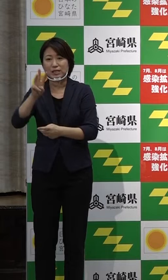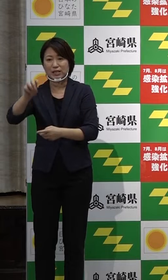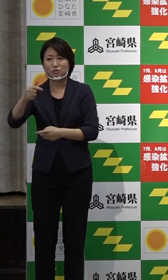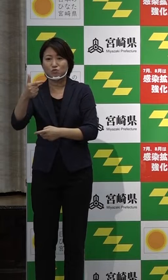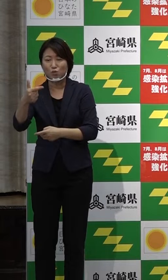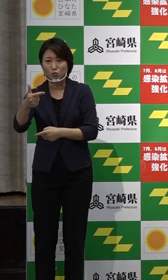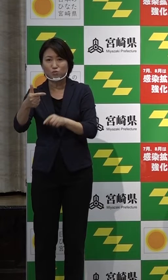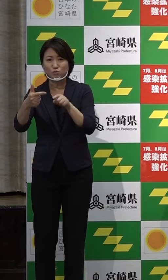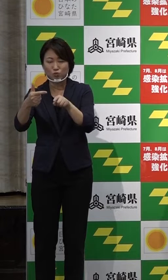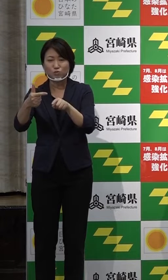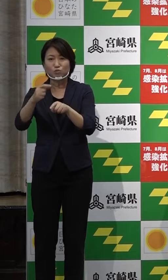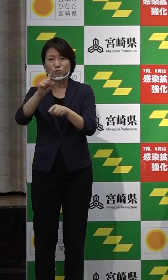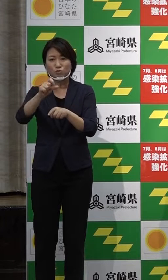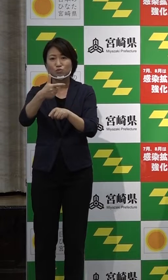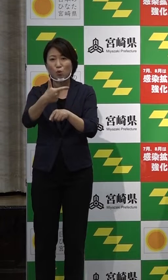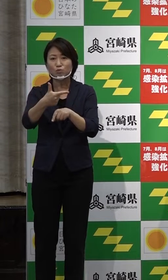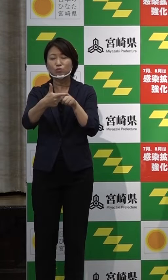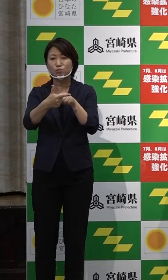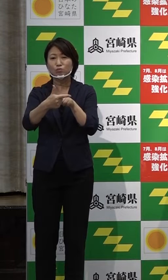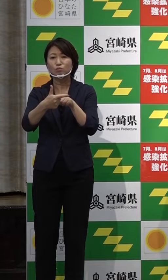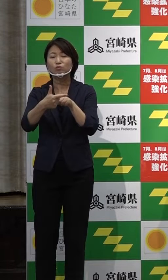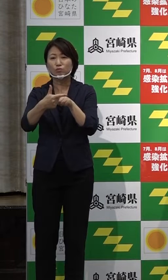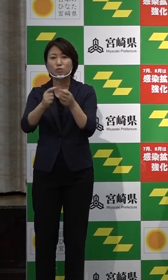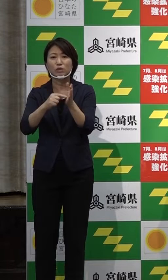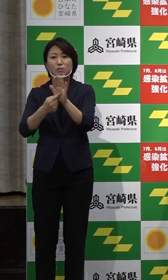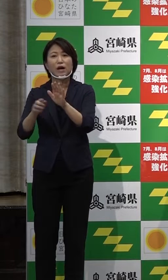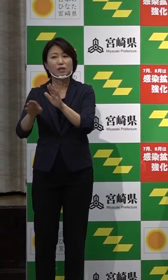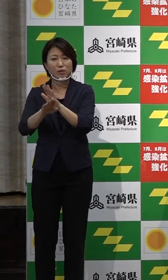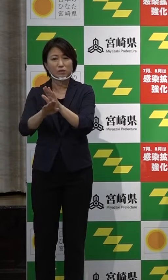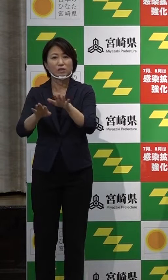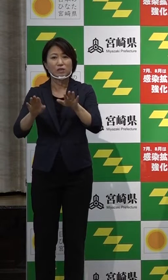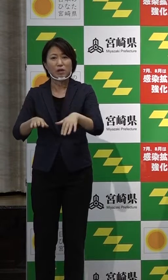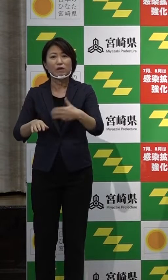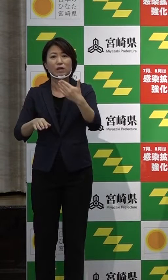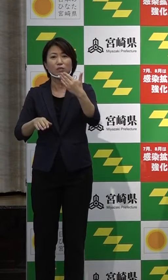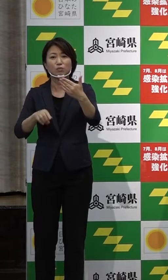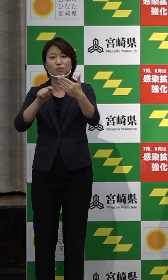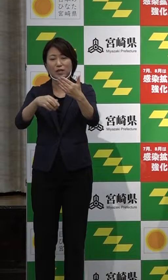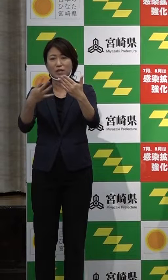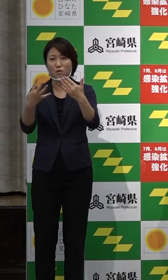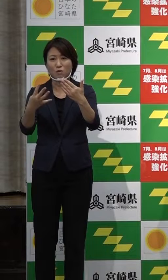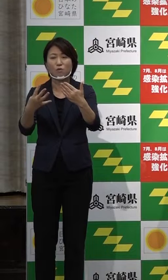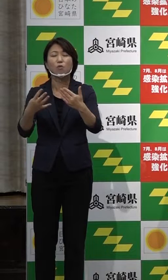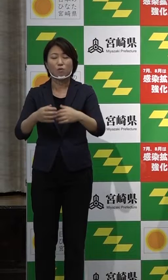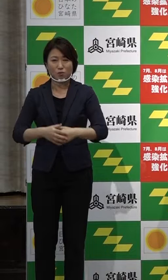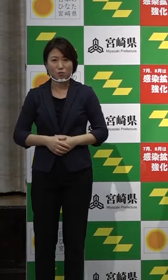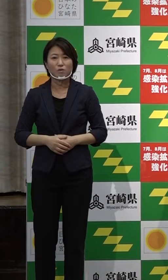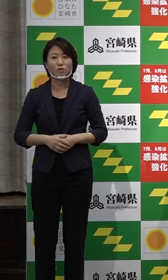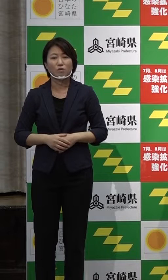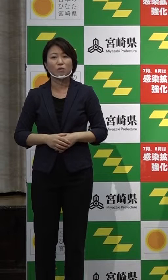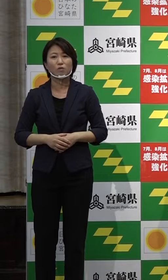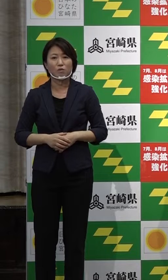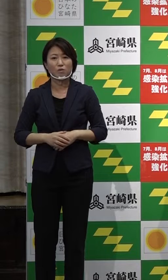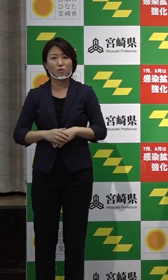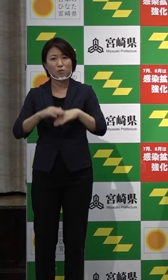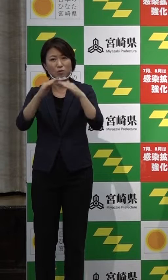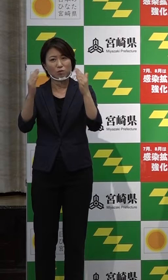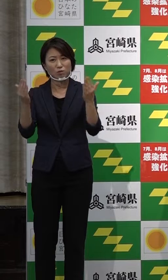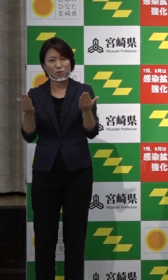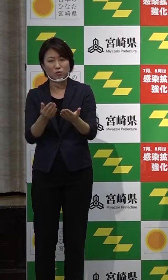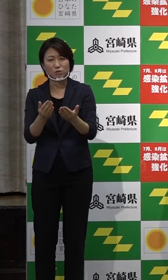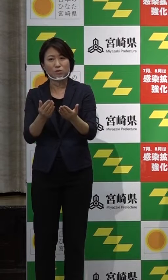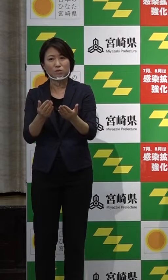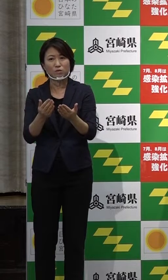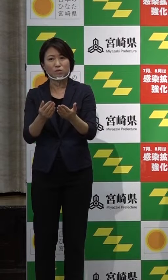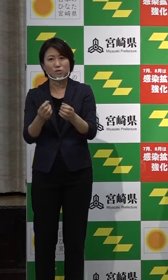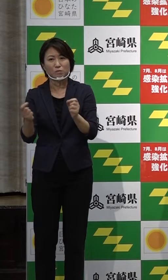り16というところがございますが、今 9.4 ということで、もう完全にこのような状況に至っ